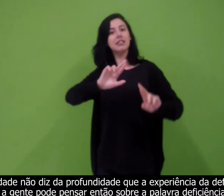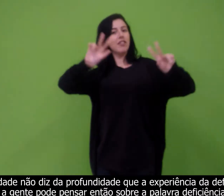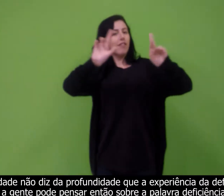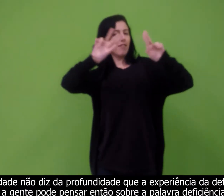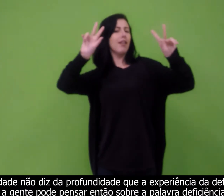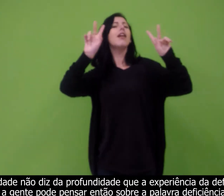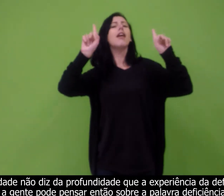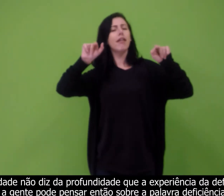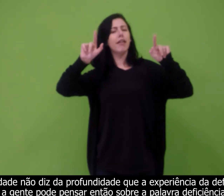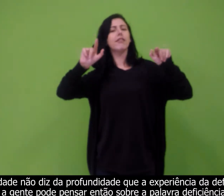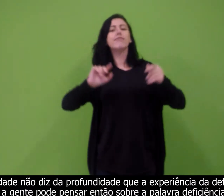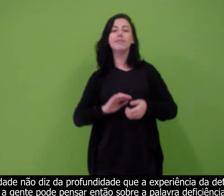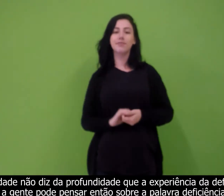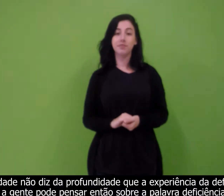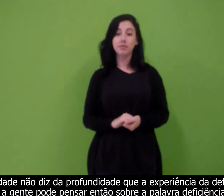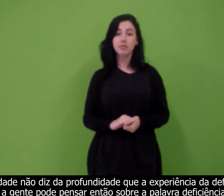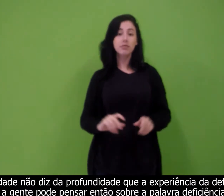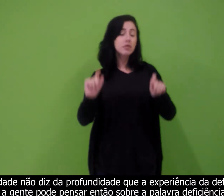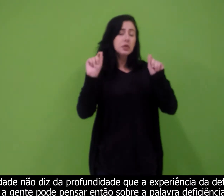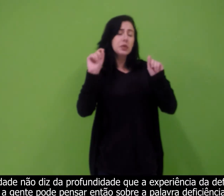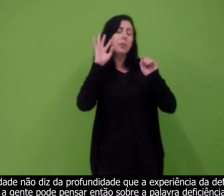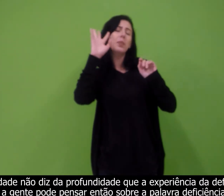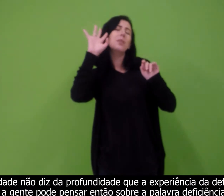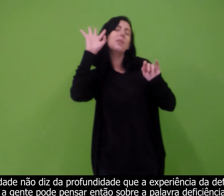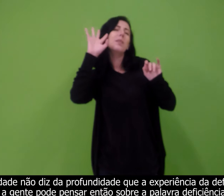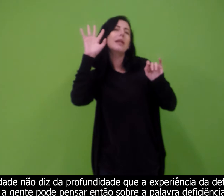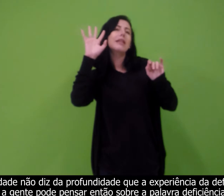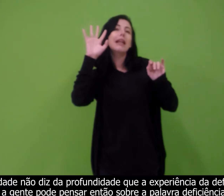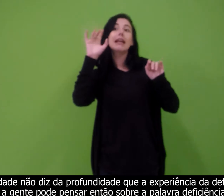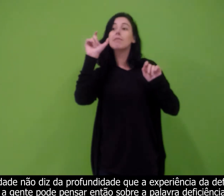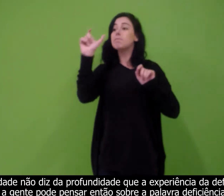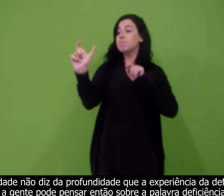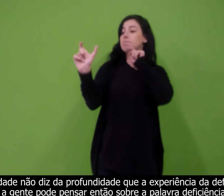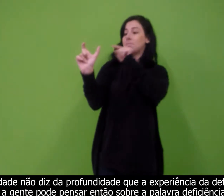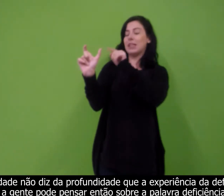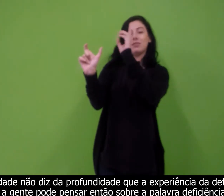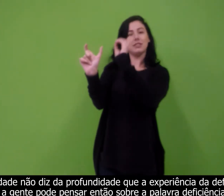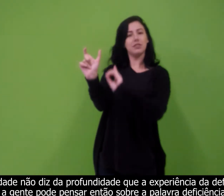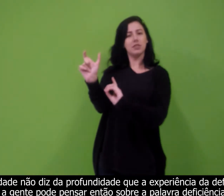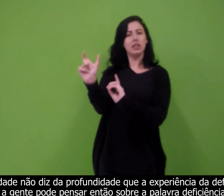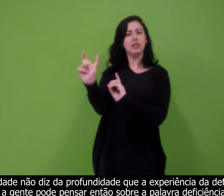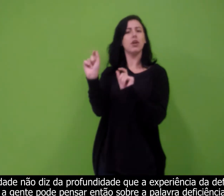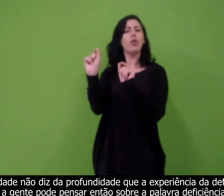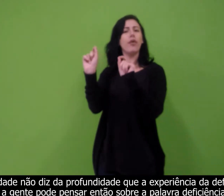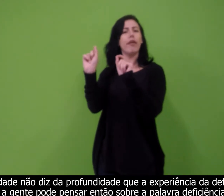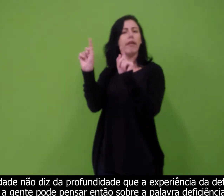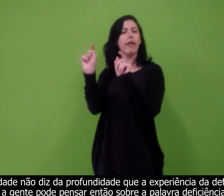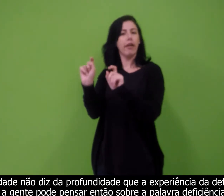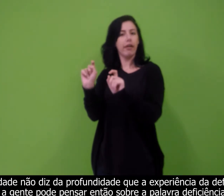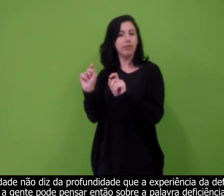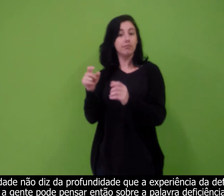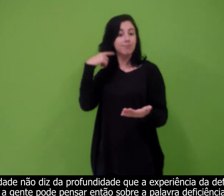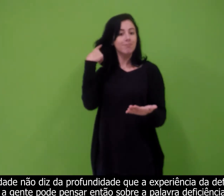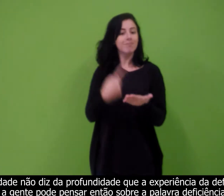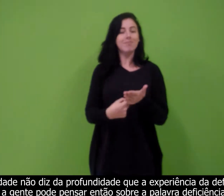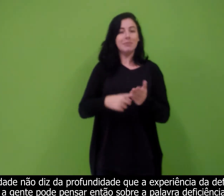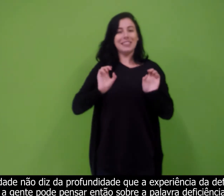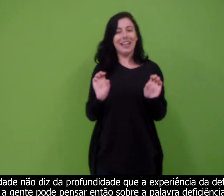diz da profundidade que é a experiência da deficiência. E aí, o que a gente pode pensar, então, sobre a palavra deficiência,